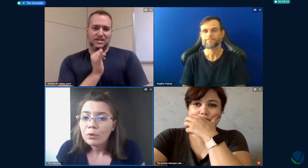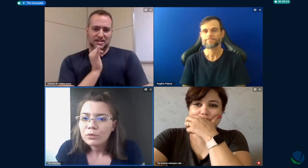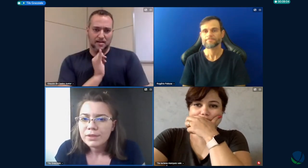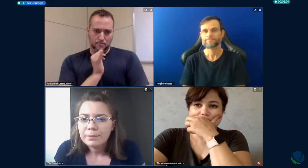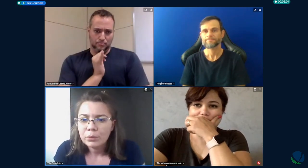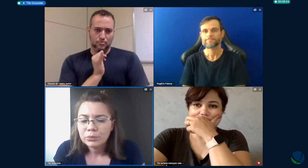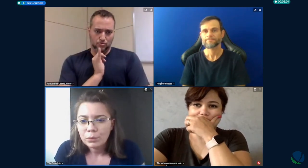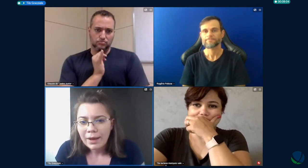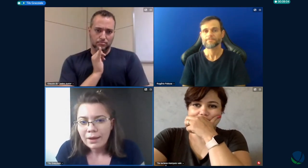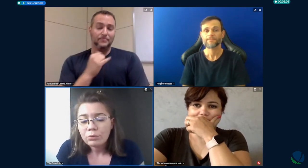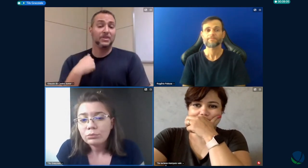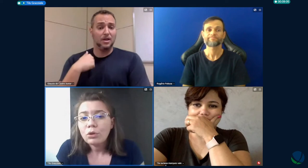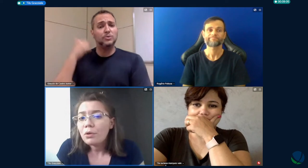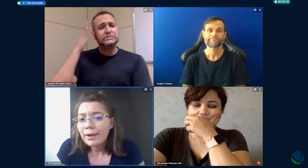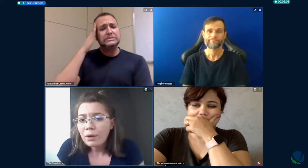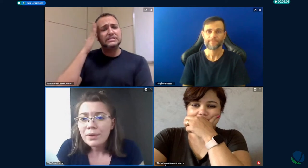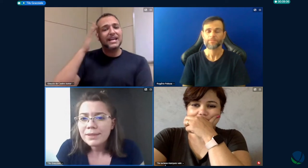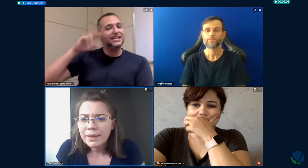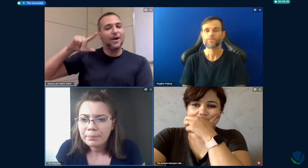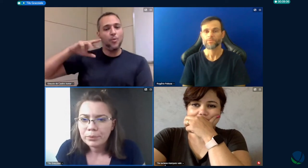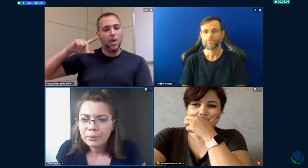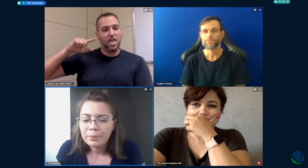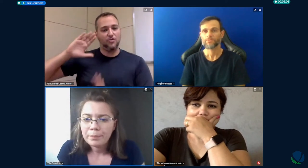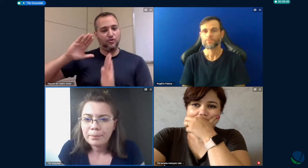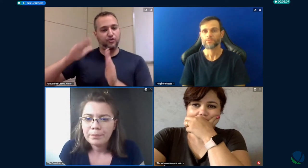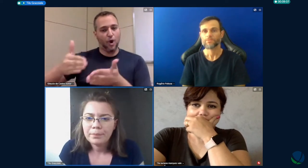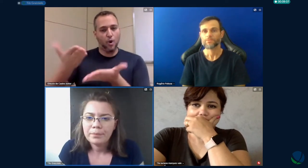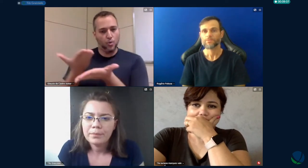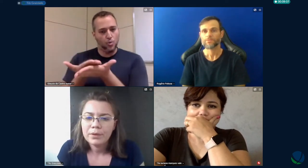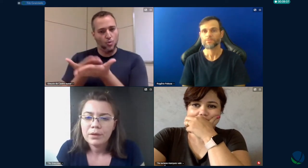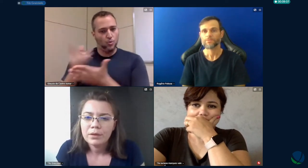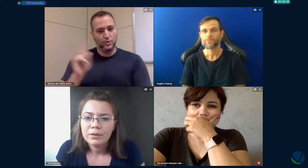Mas é bom você pontuar, colocar um exemplo.